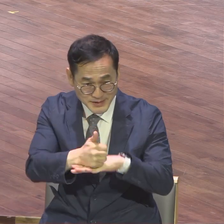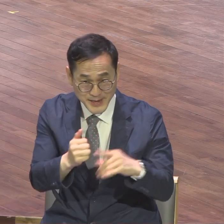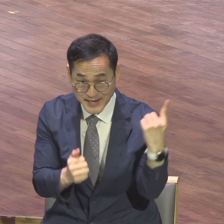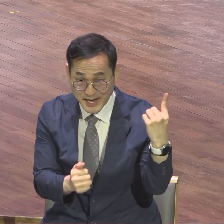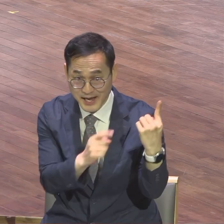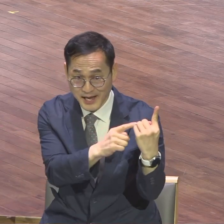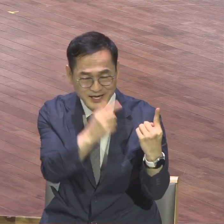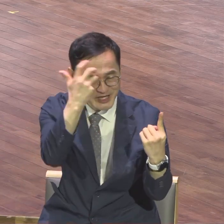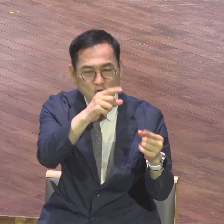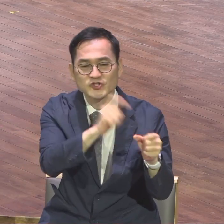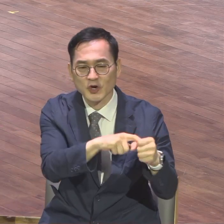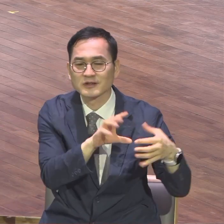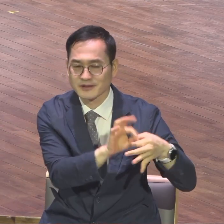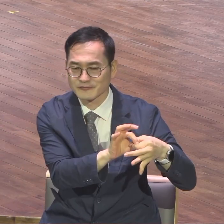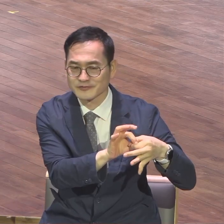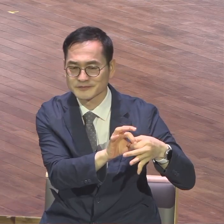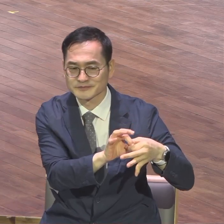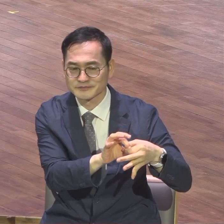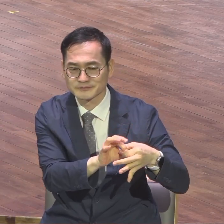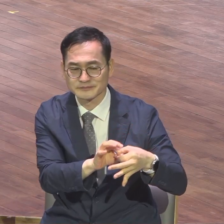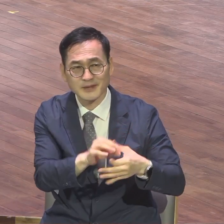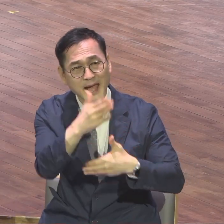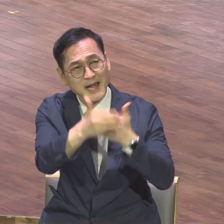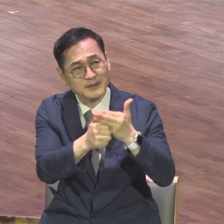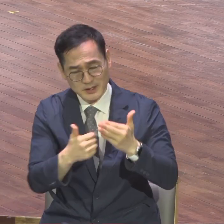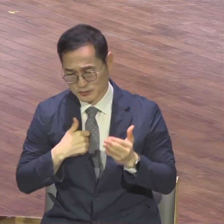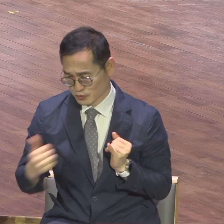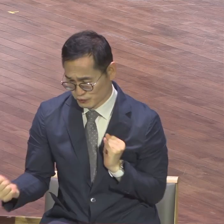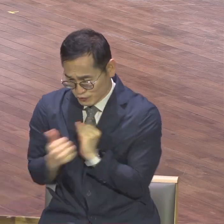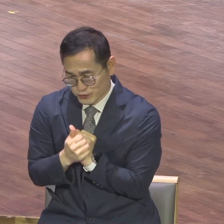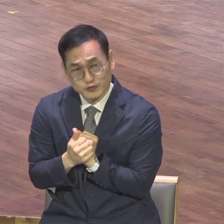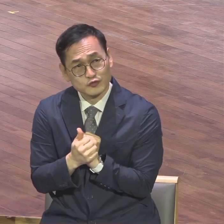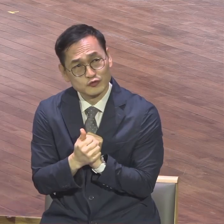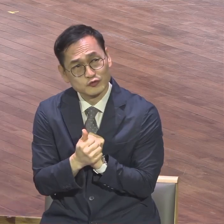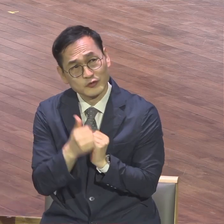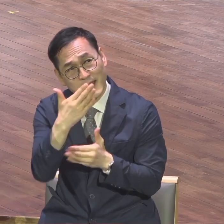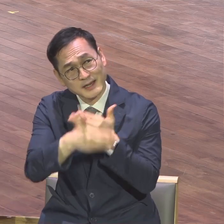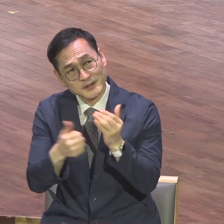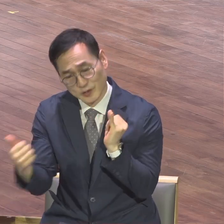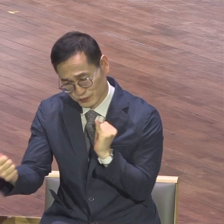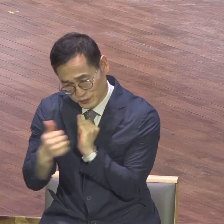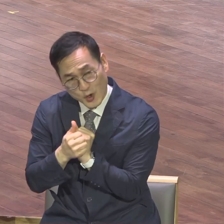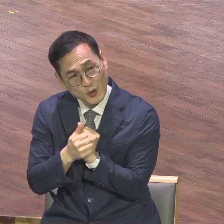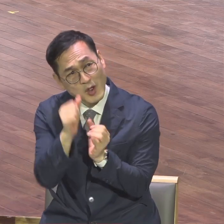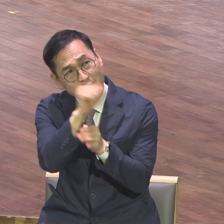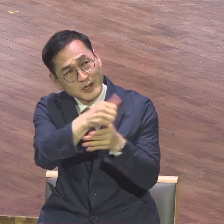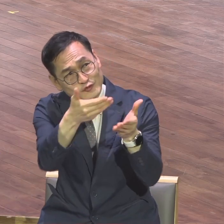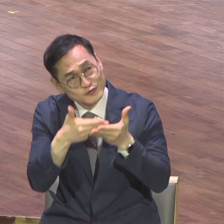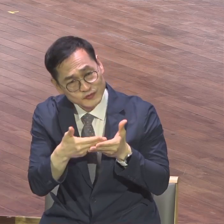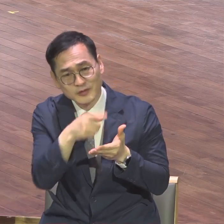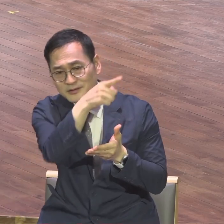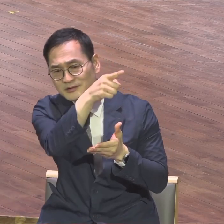중매자이신 하나님을 늘 기억하는 것이 영적으로 정말로 중요하다.